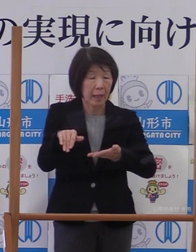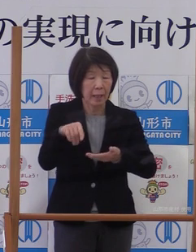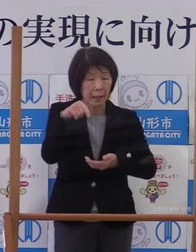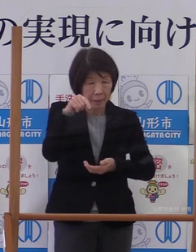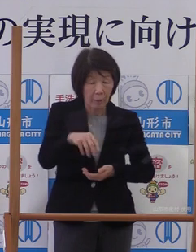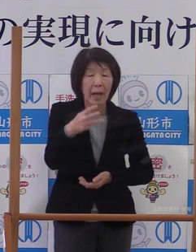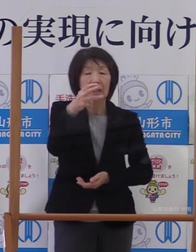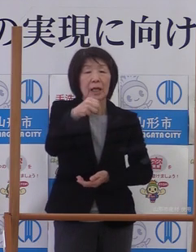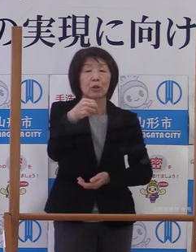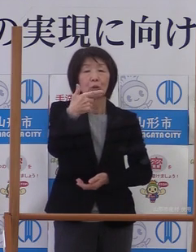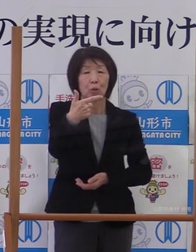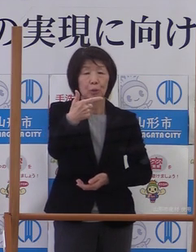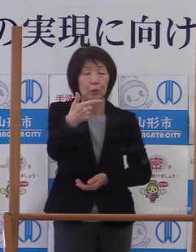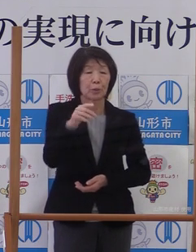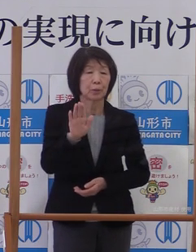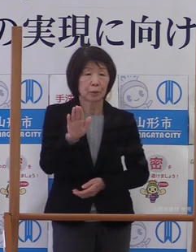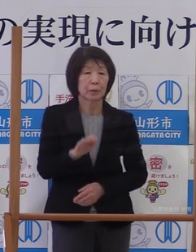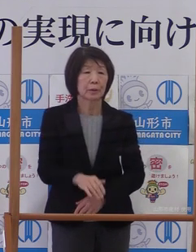36、39、36、一般会計36、 はい、